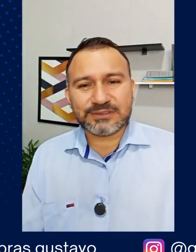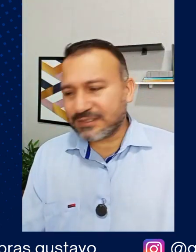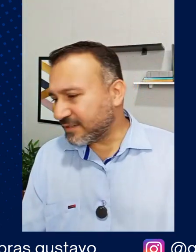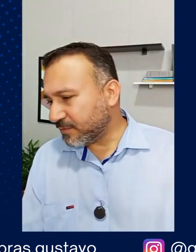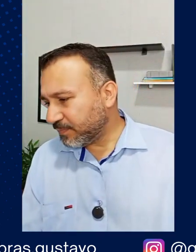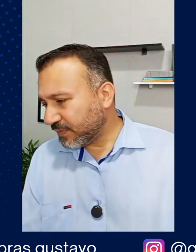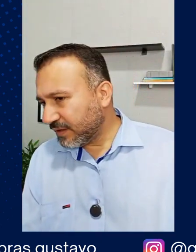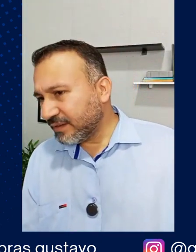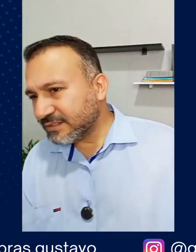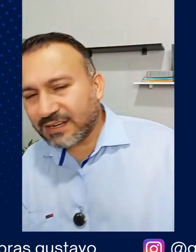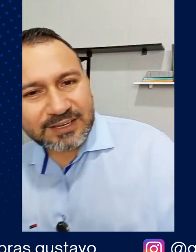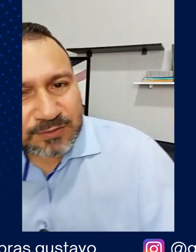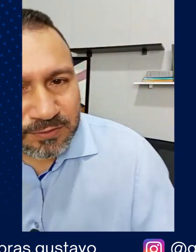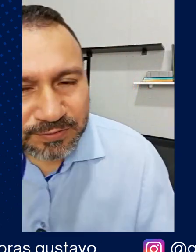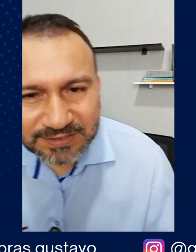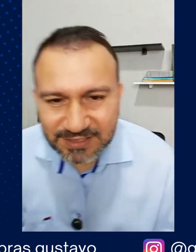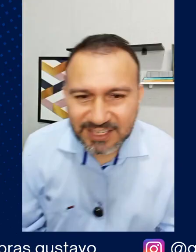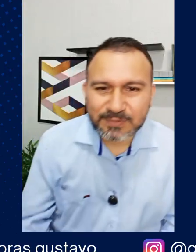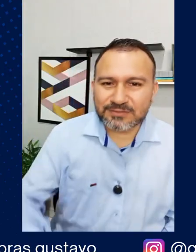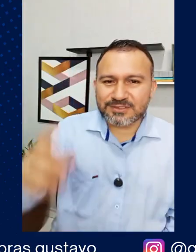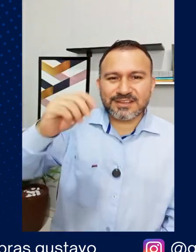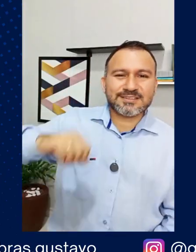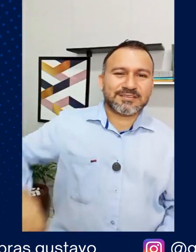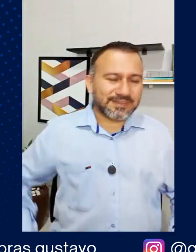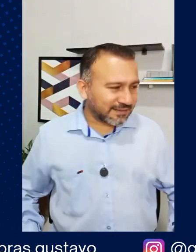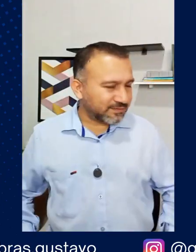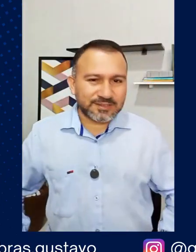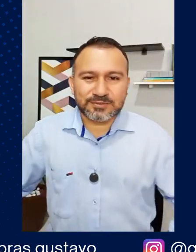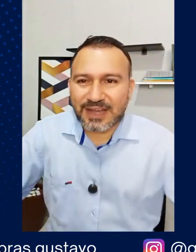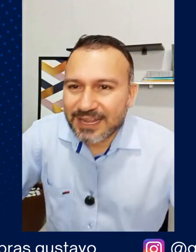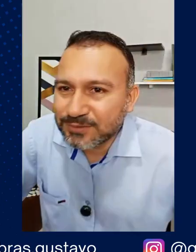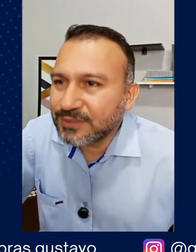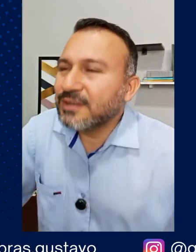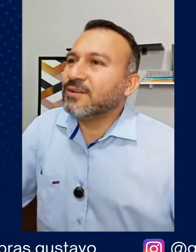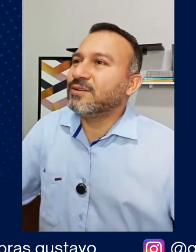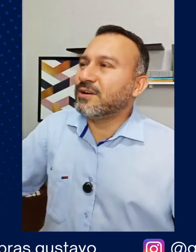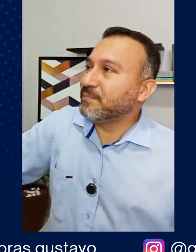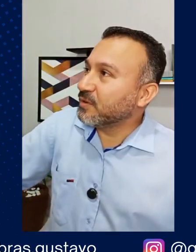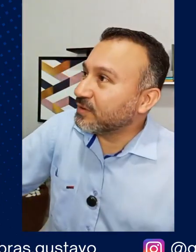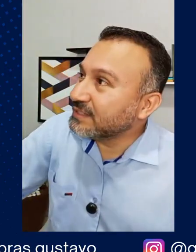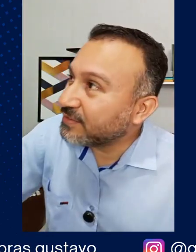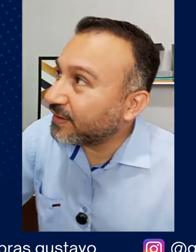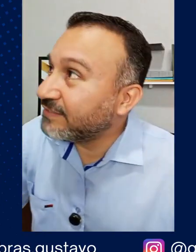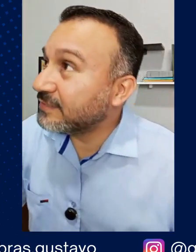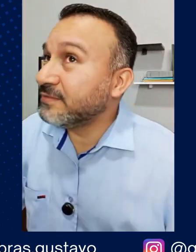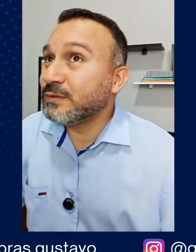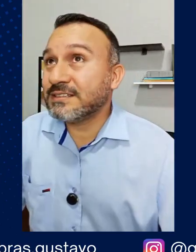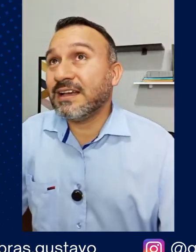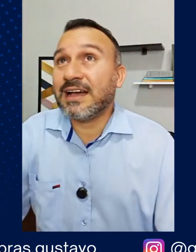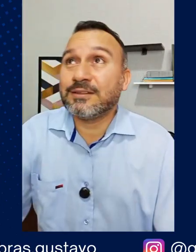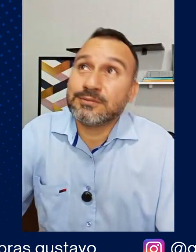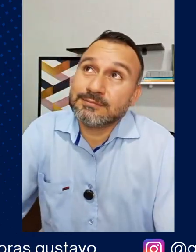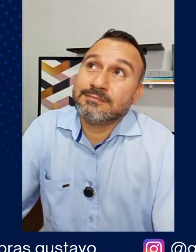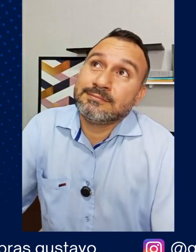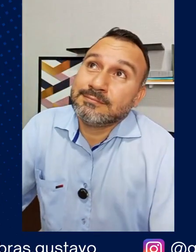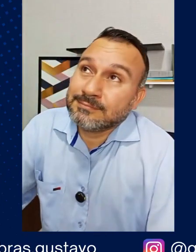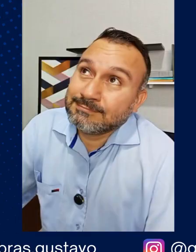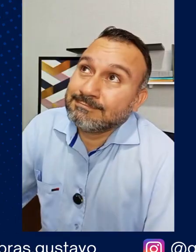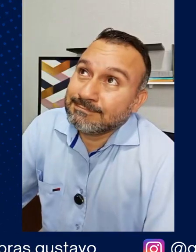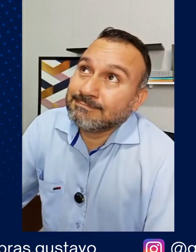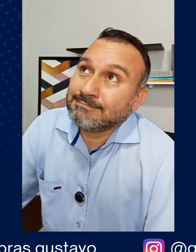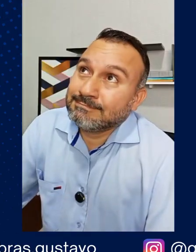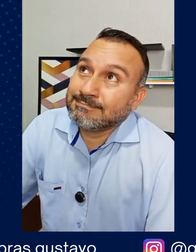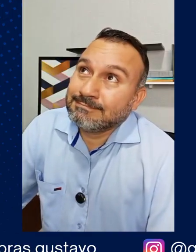que aconteceu. Será que eu vou fazer aqui para vocês, a Flávia vendo um rato? Ó, quando a Flávia viu esse rato,